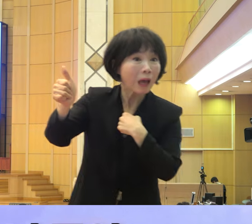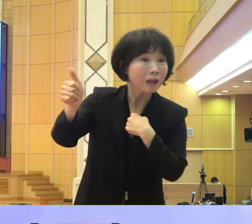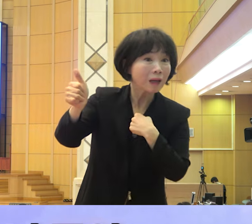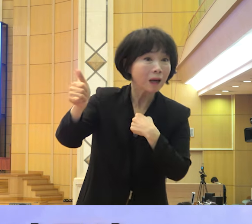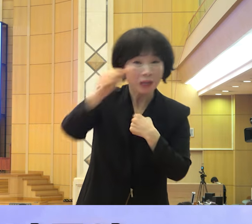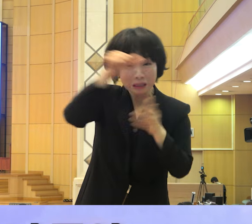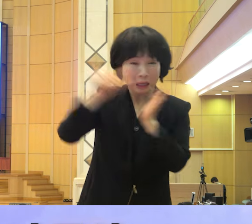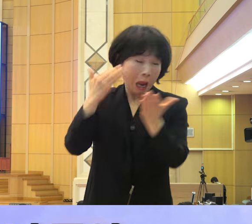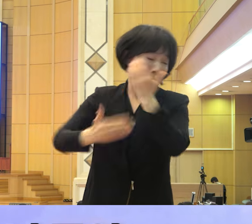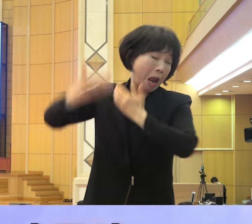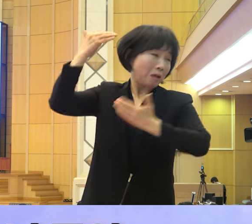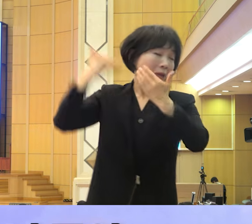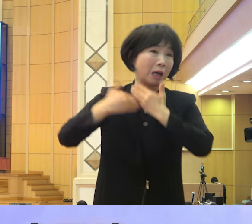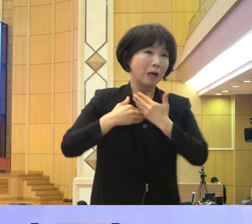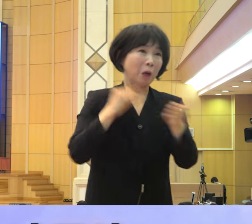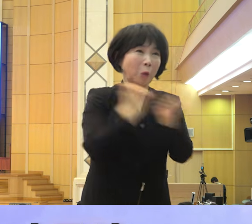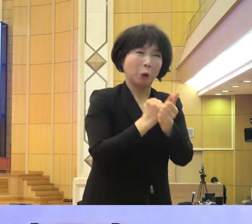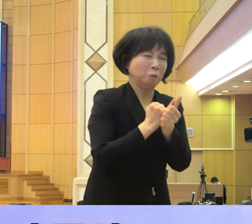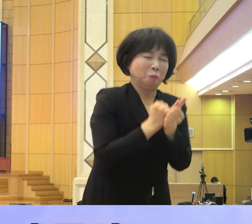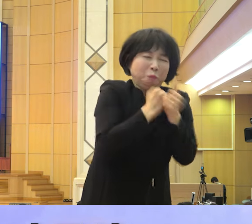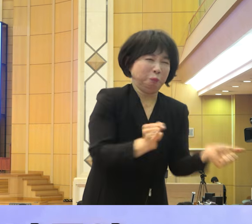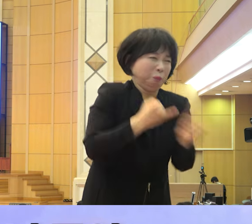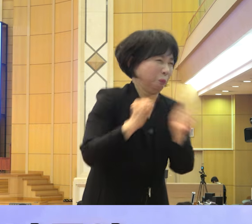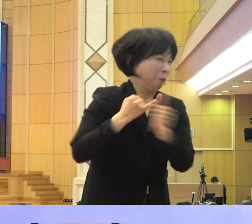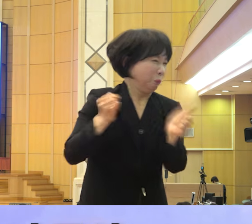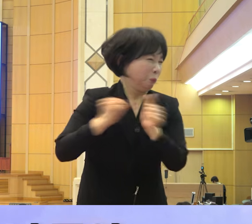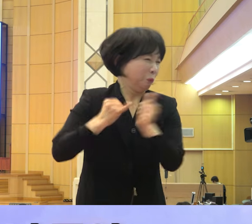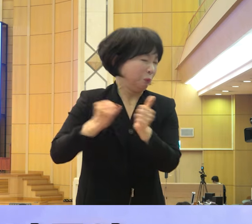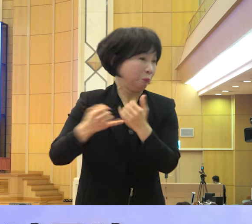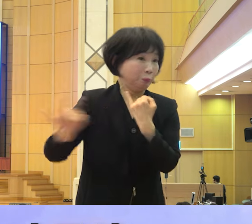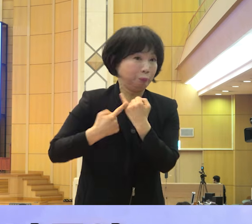그냥 쪽지게까지 끄집어내는데